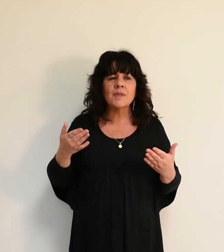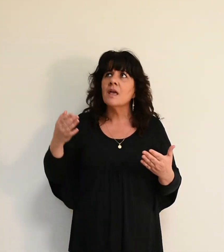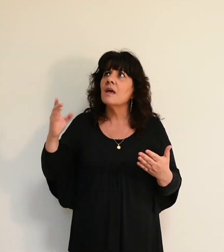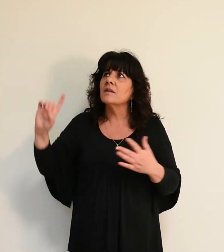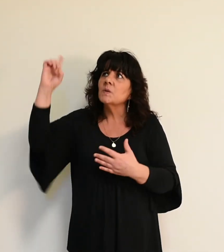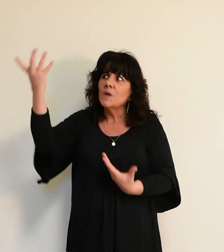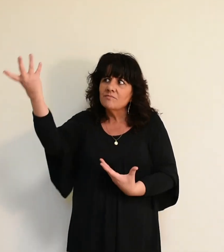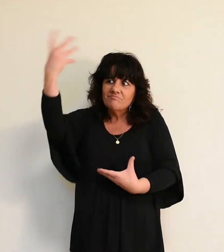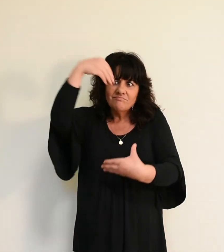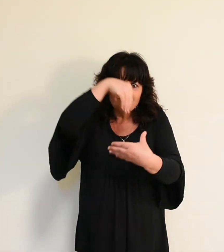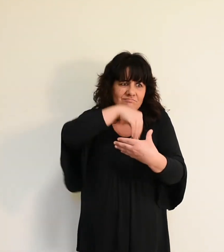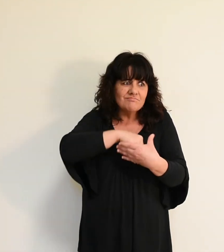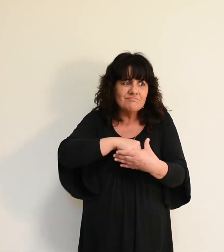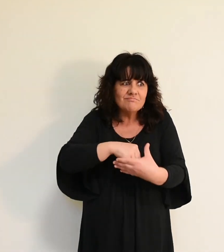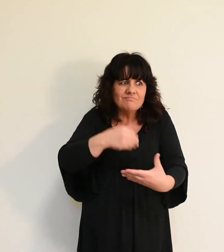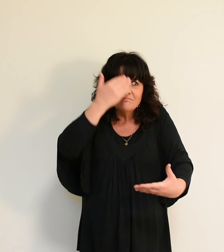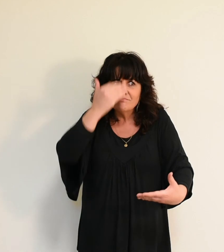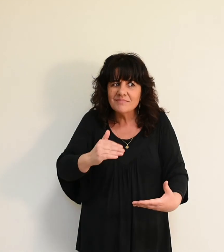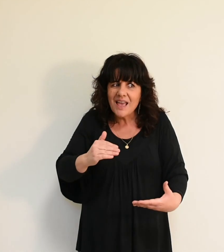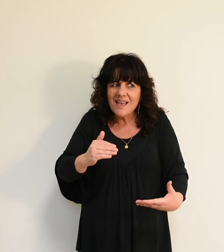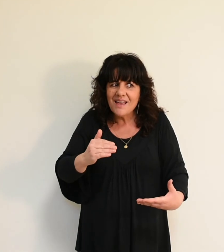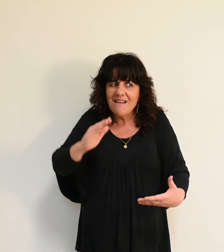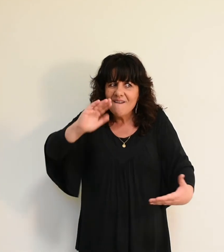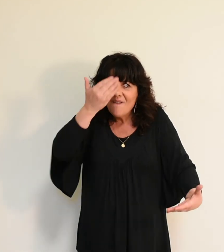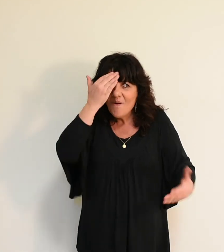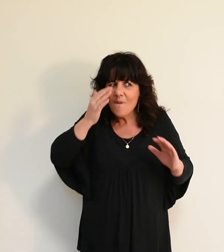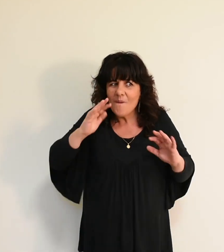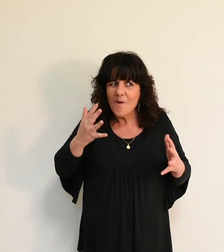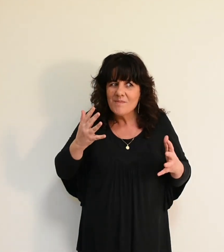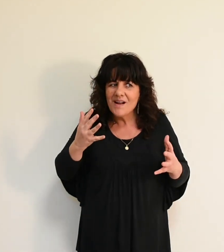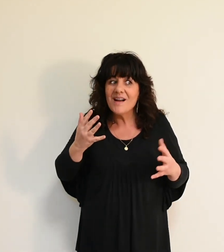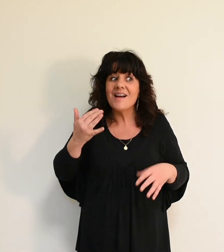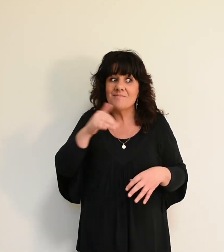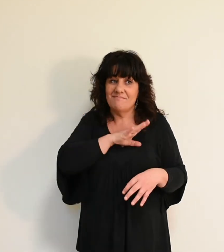puisque il nous a donné part à son esprit.